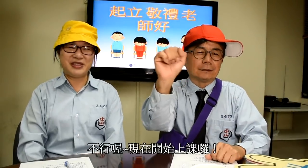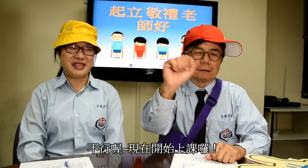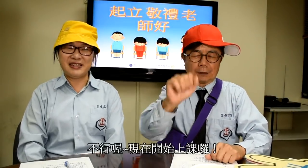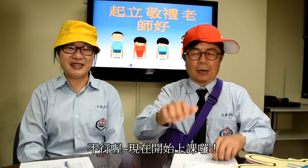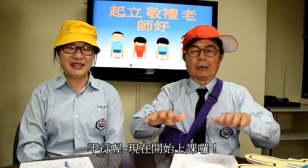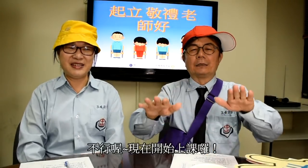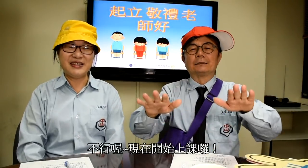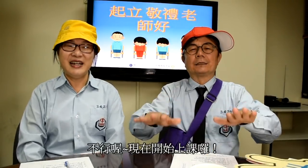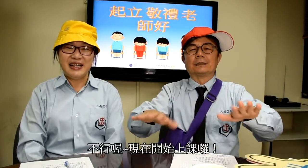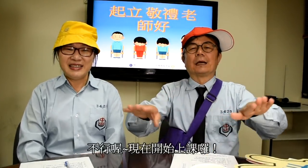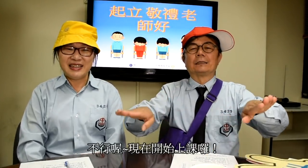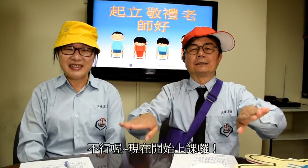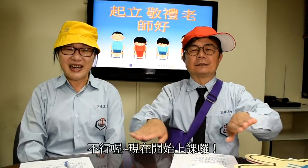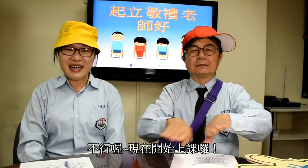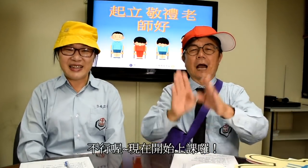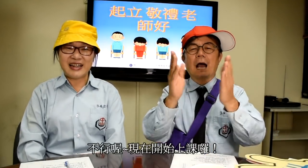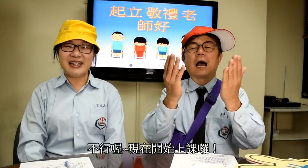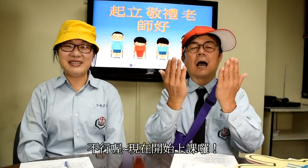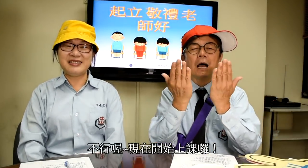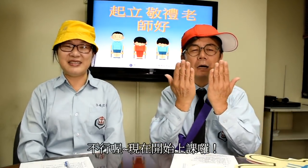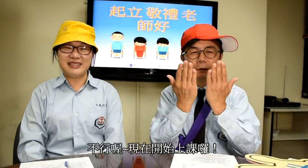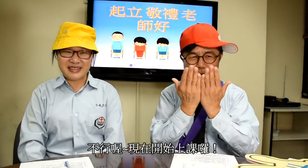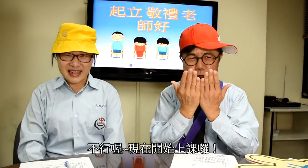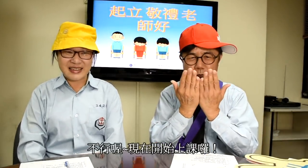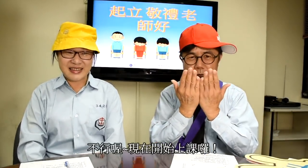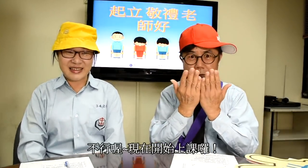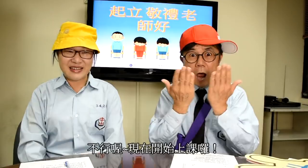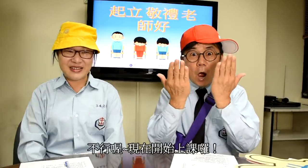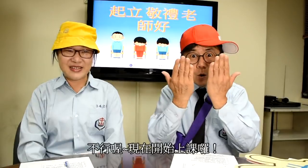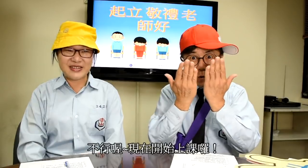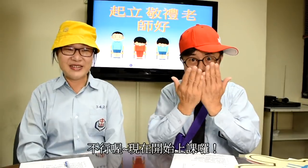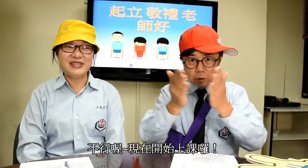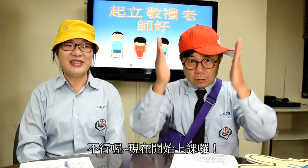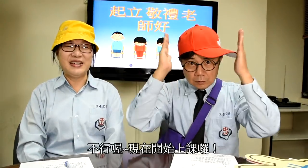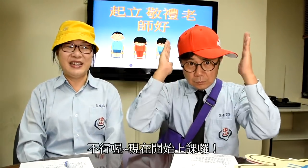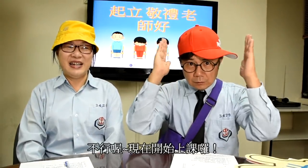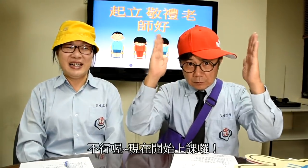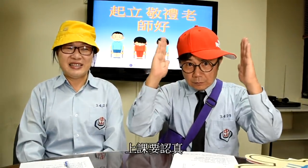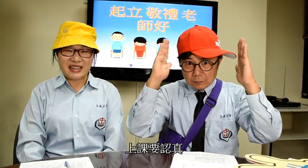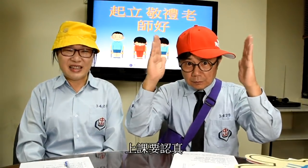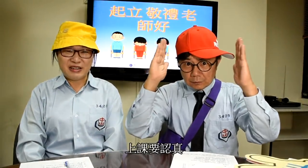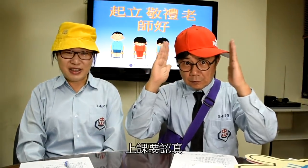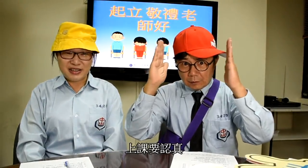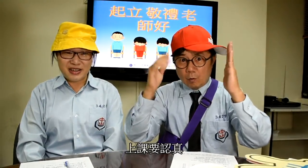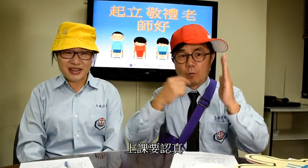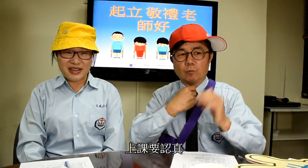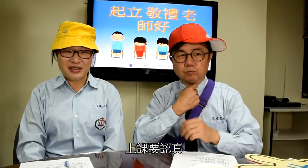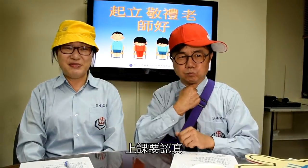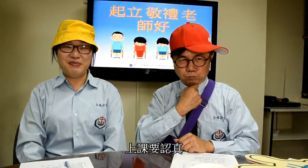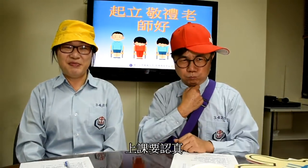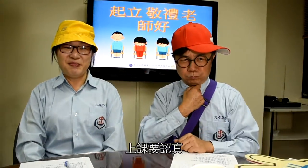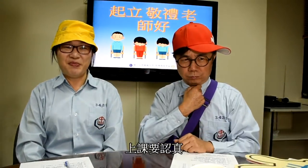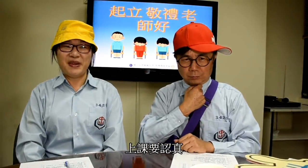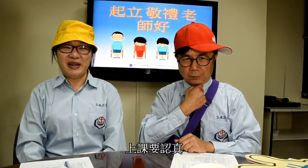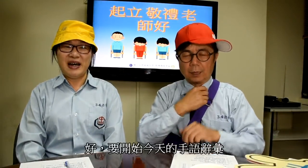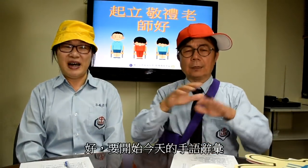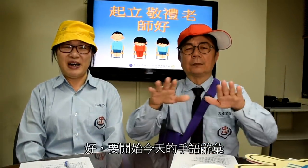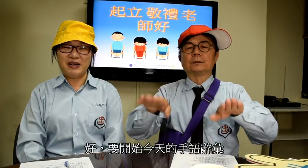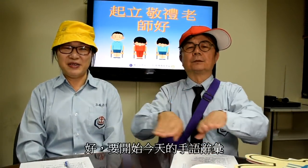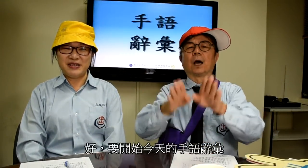哦，现在开始上课咯，上课要认真。好，要